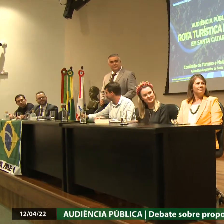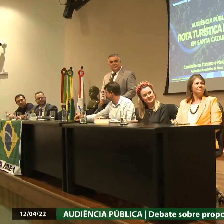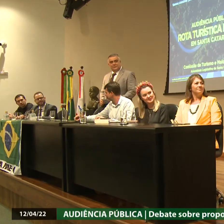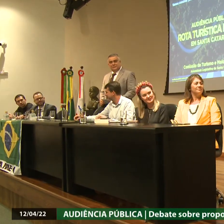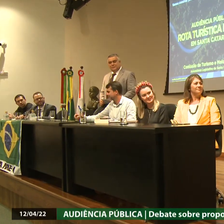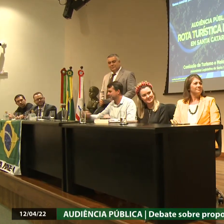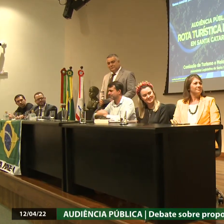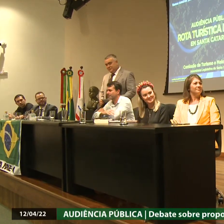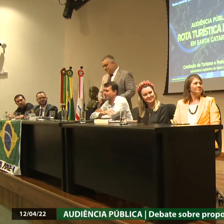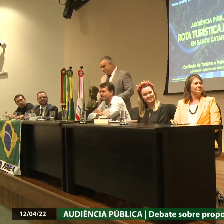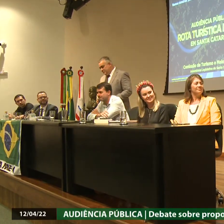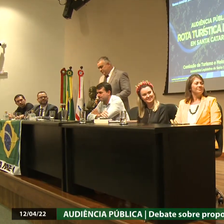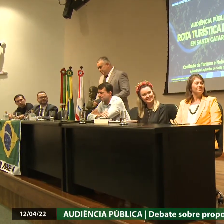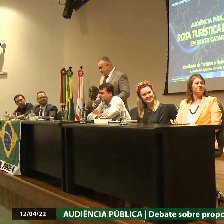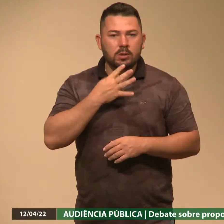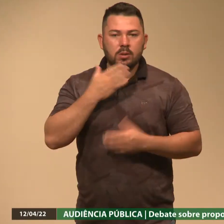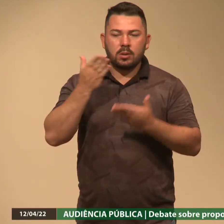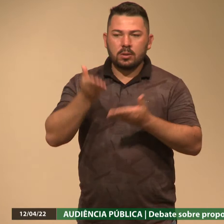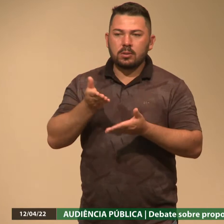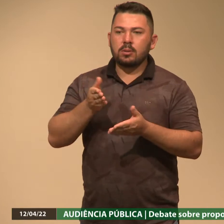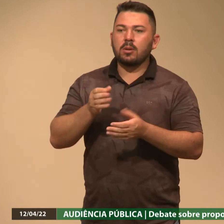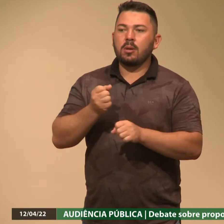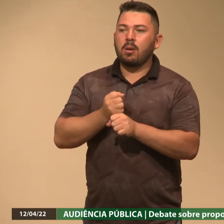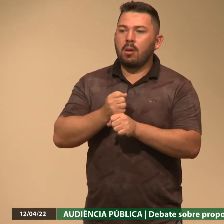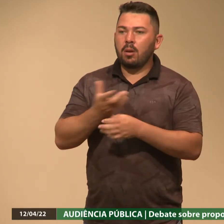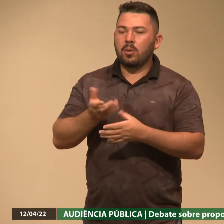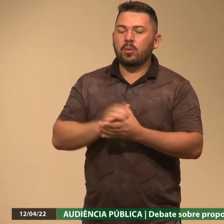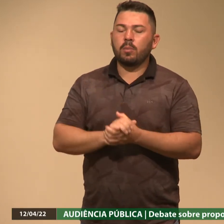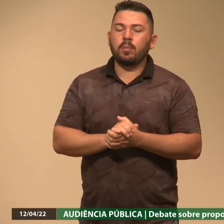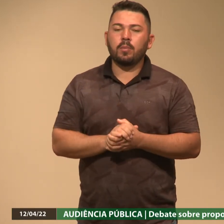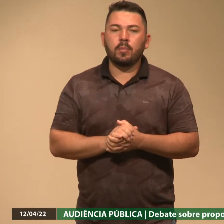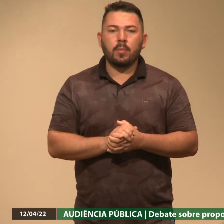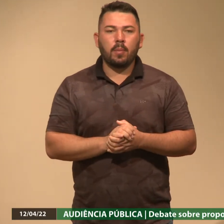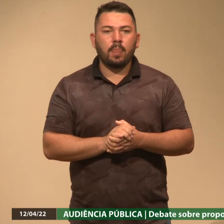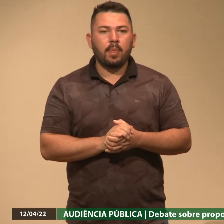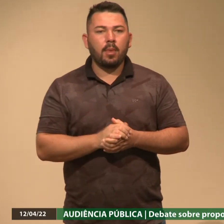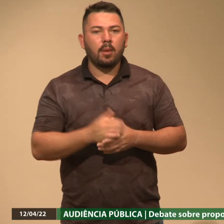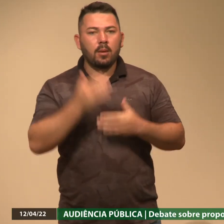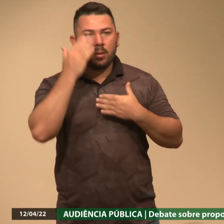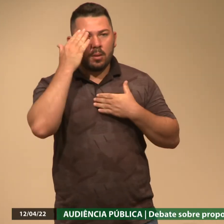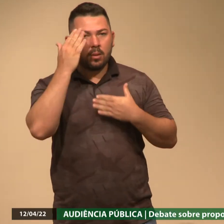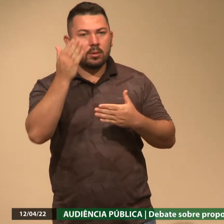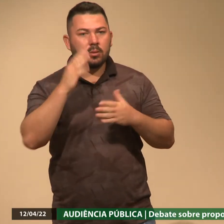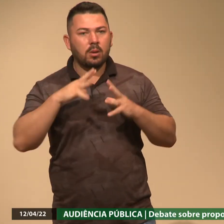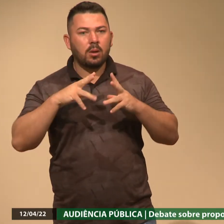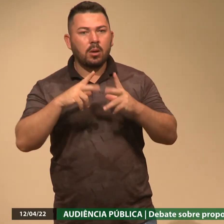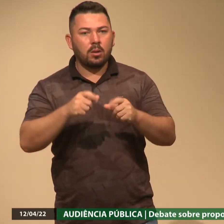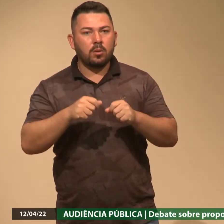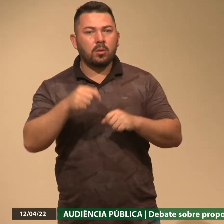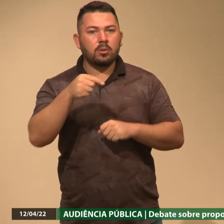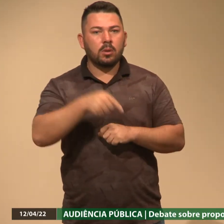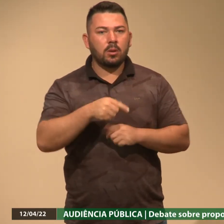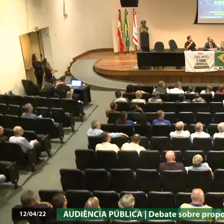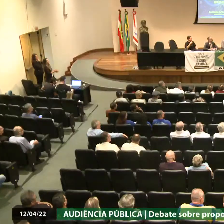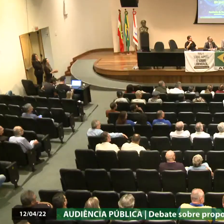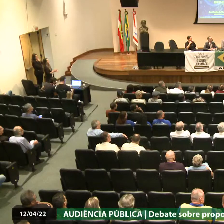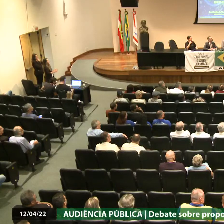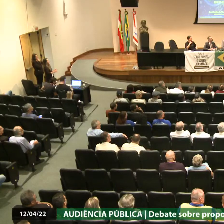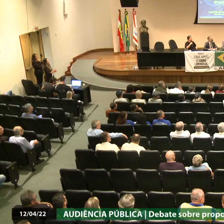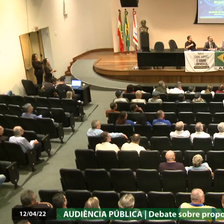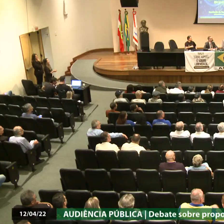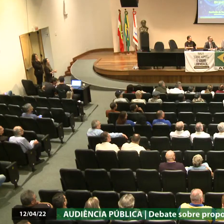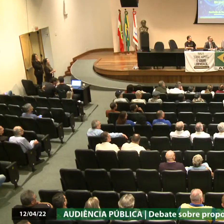que eu tive um prazer de conhecer esse ano e agradecer a presença de todos aqui e